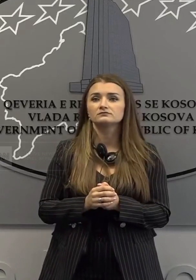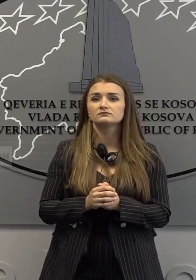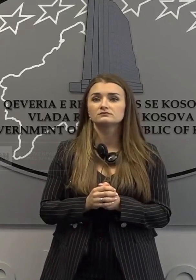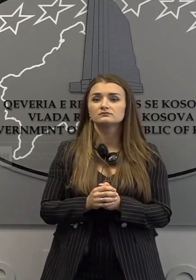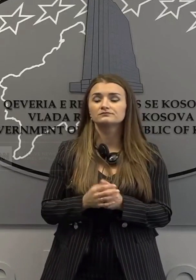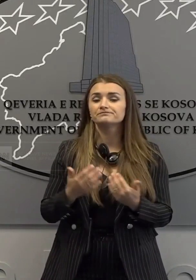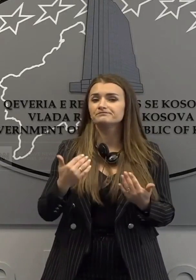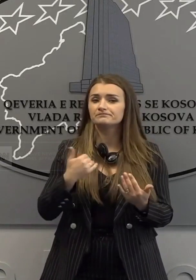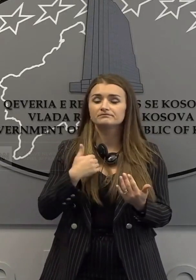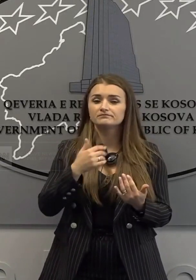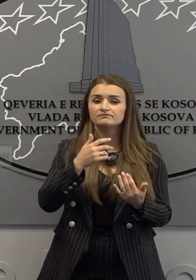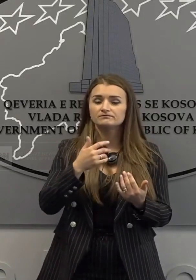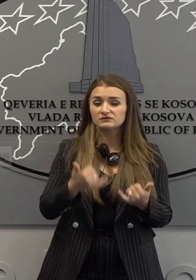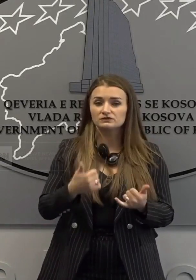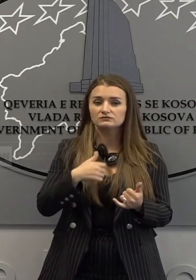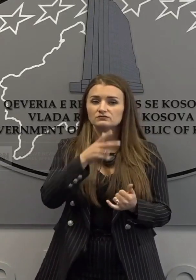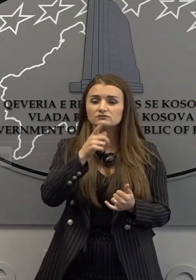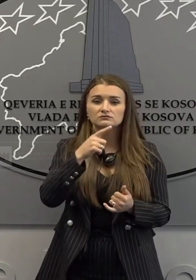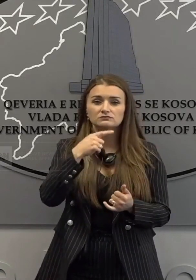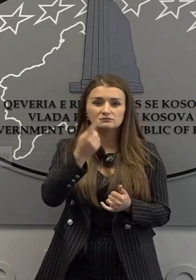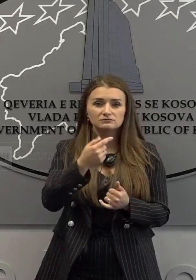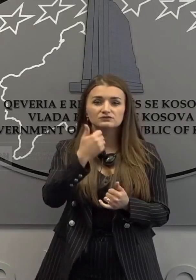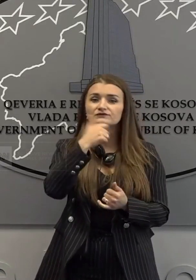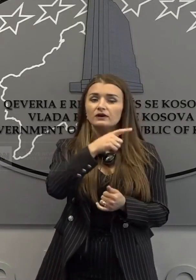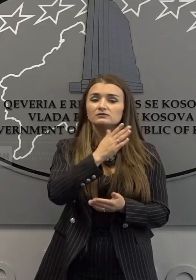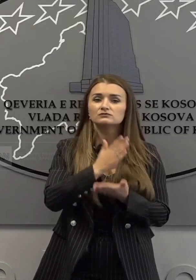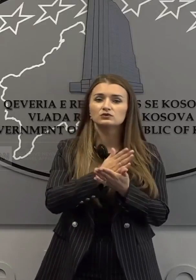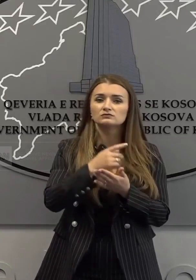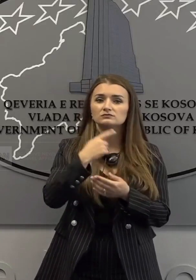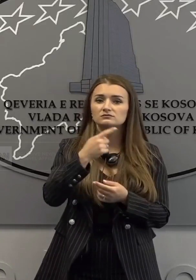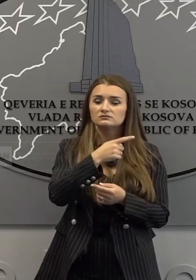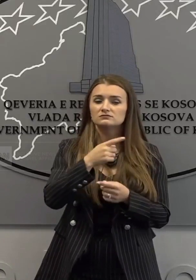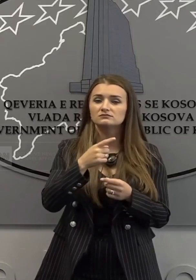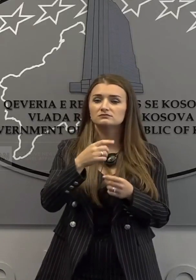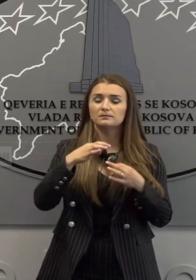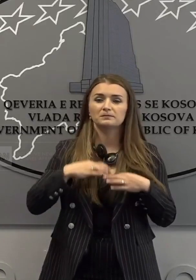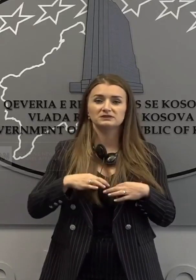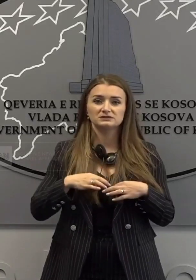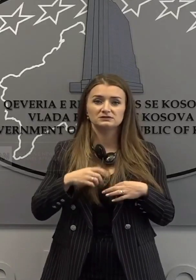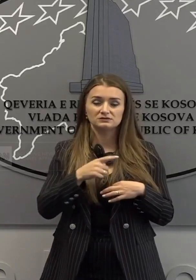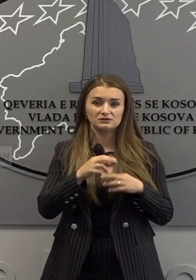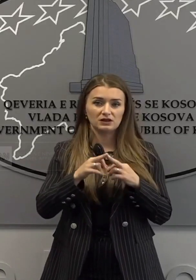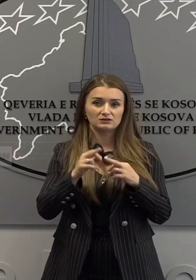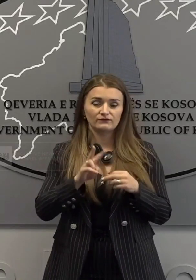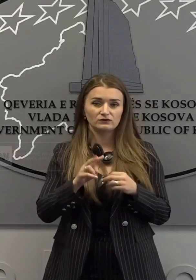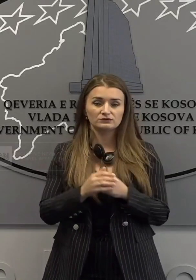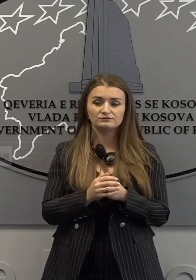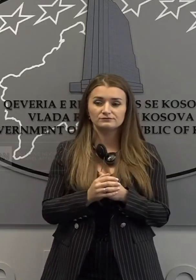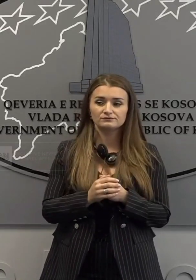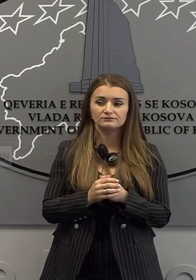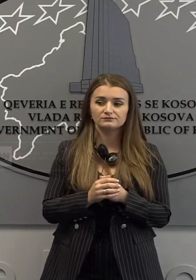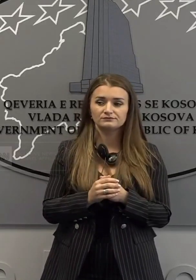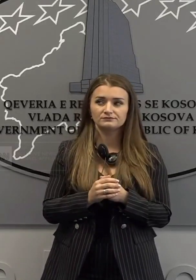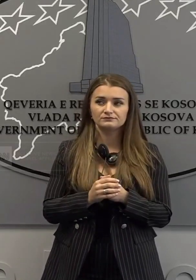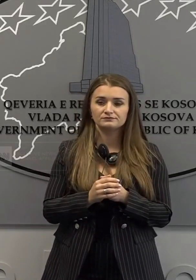citoj çfarë ka thënë presidenti Vučić në kazermën Vasa Sharapović të shtunën e javës kaluar.